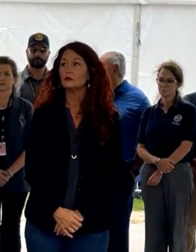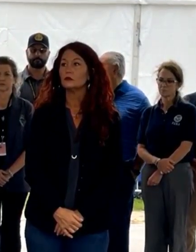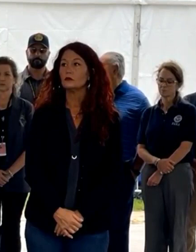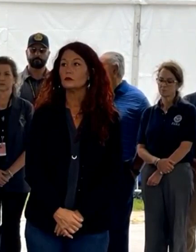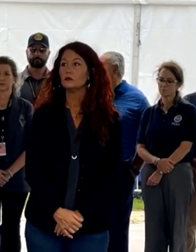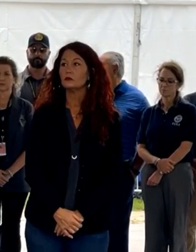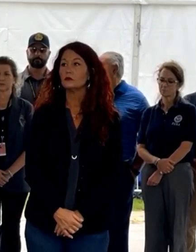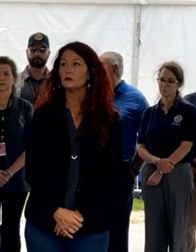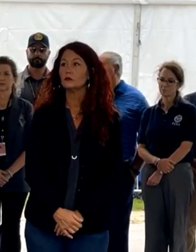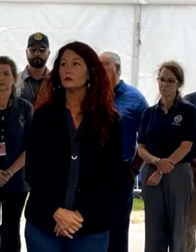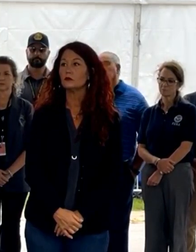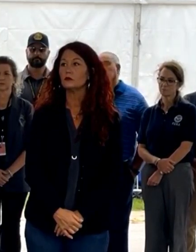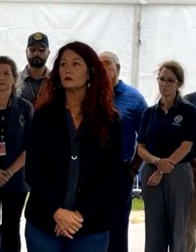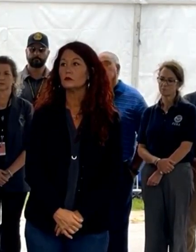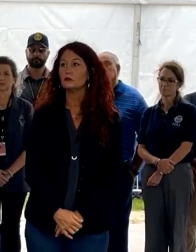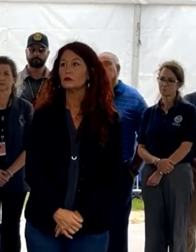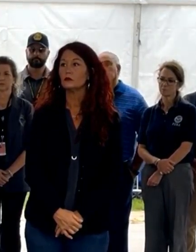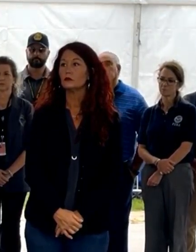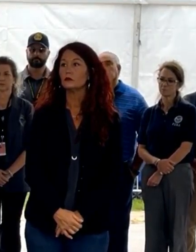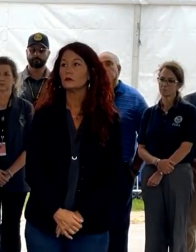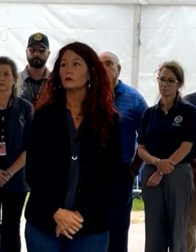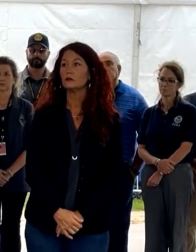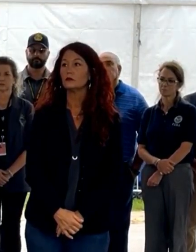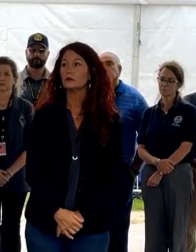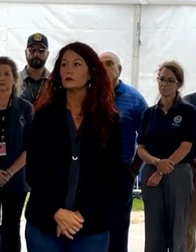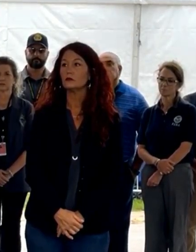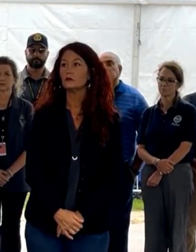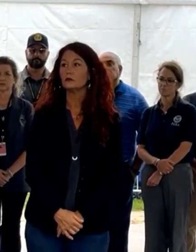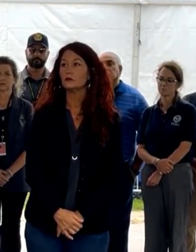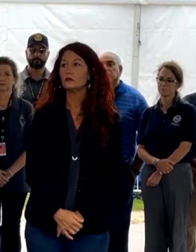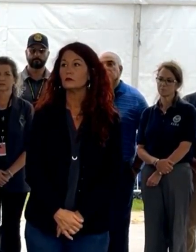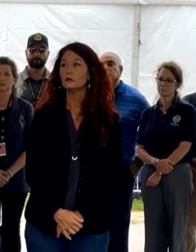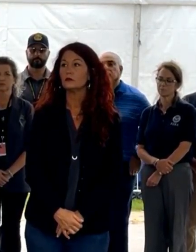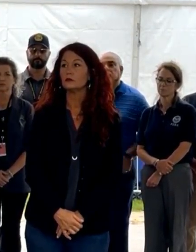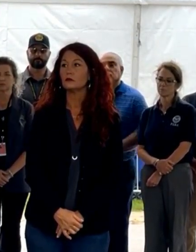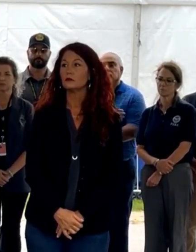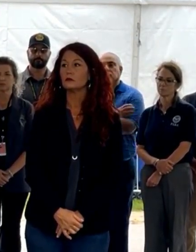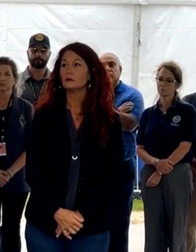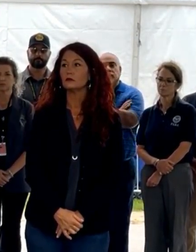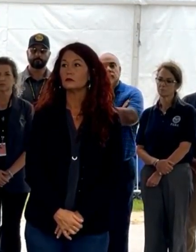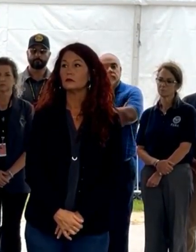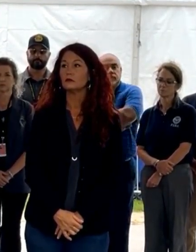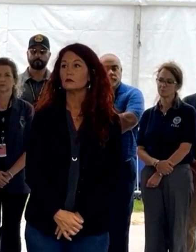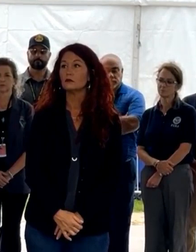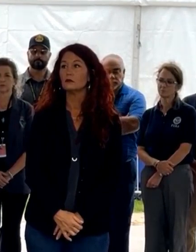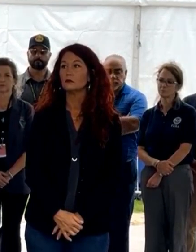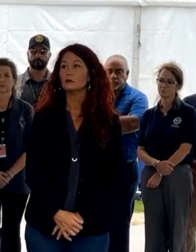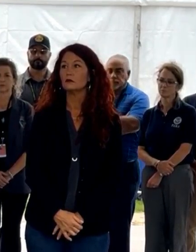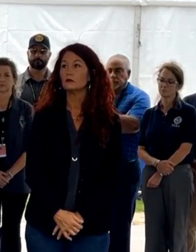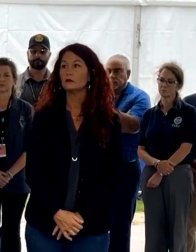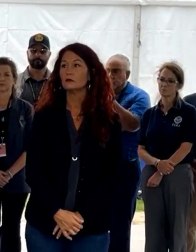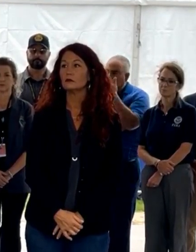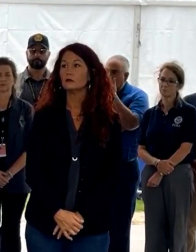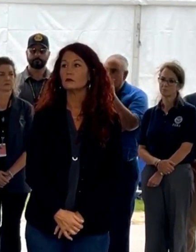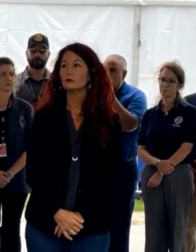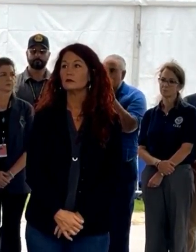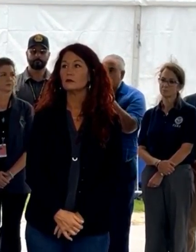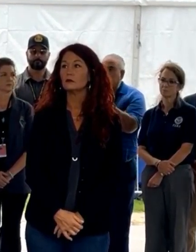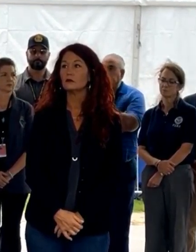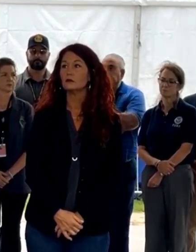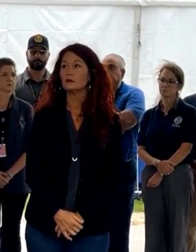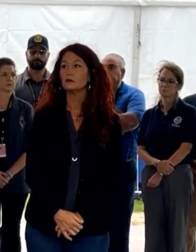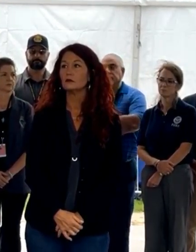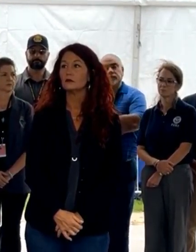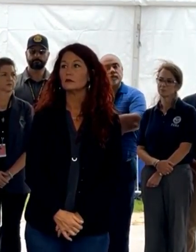ver impactos directos, y estamos garantizando que tengan los recursos necesarios. También está el gobernador